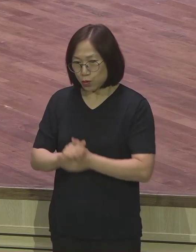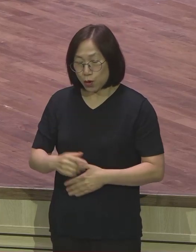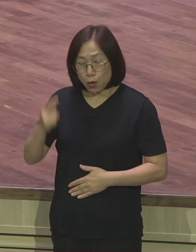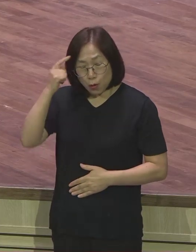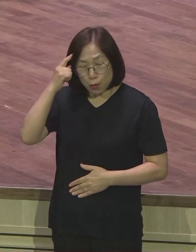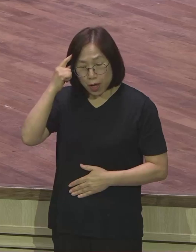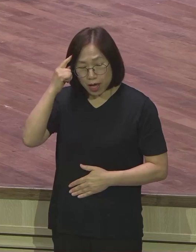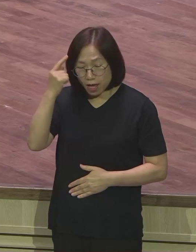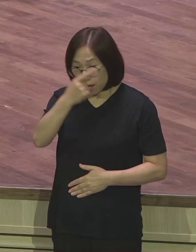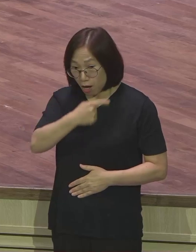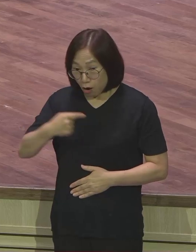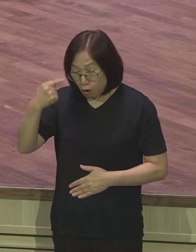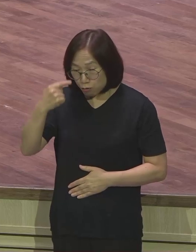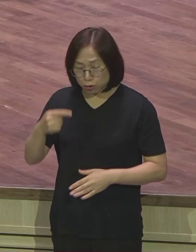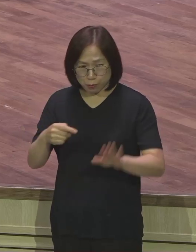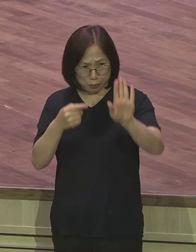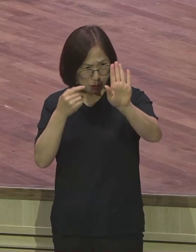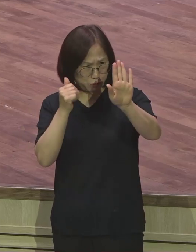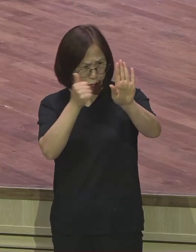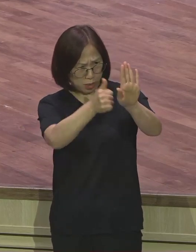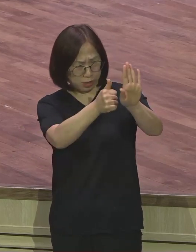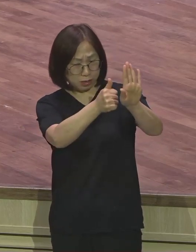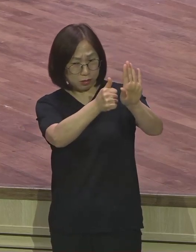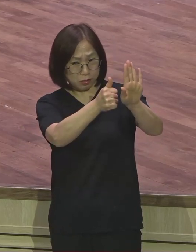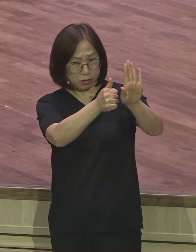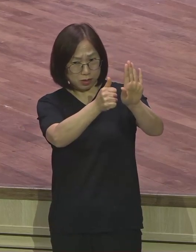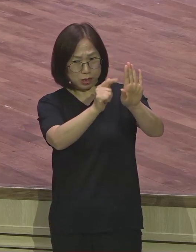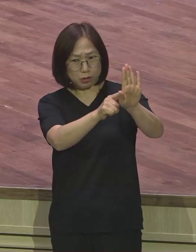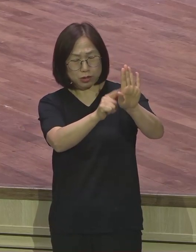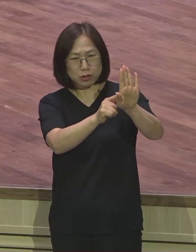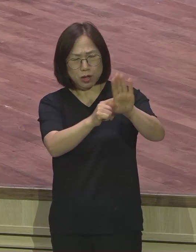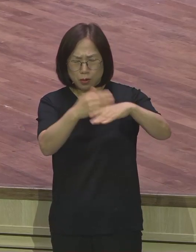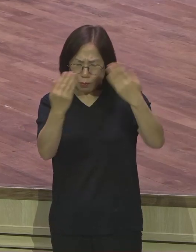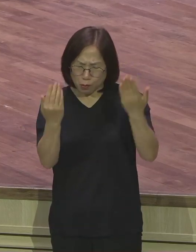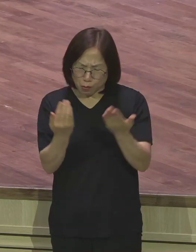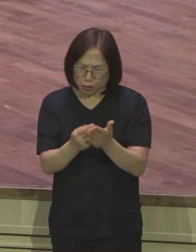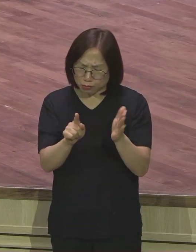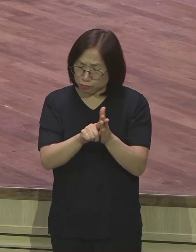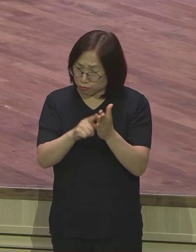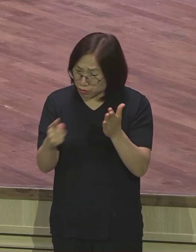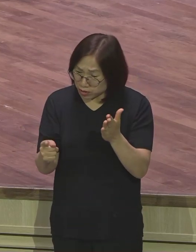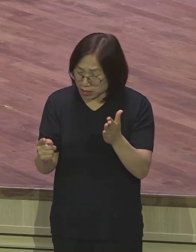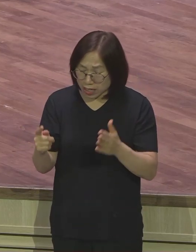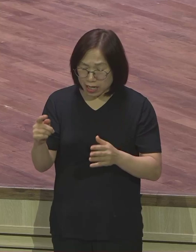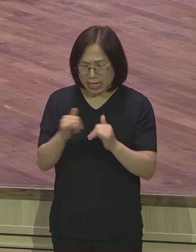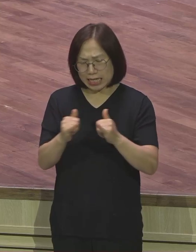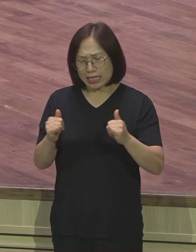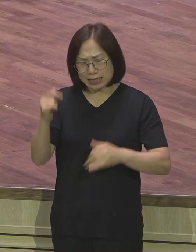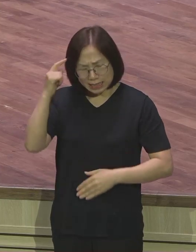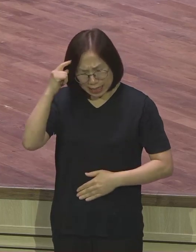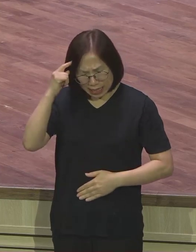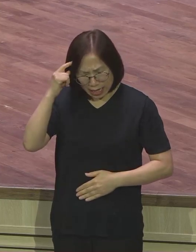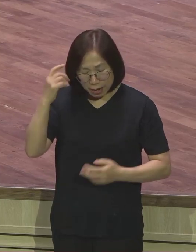얼굴을 벽으로 향했다는 것은 모든 불신앙과 인간적인 생각과 방법을 다 내려놓고